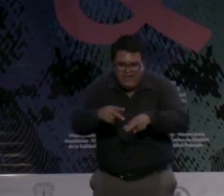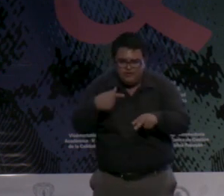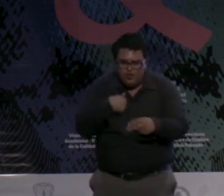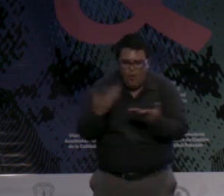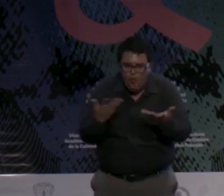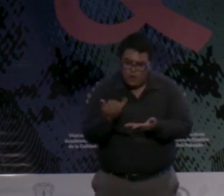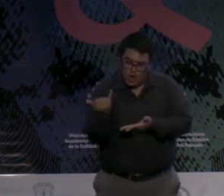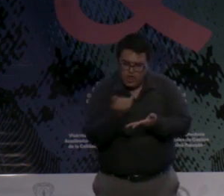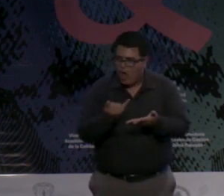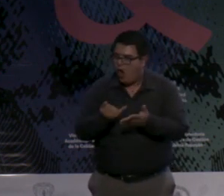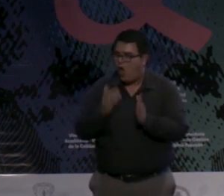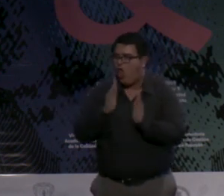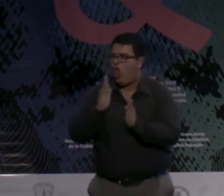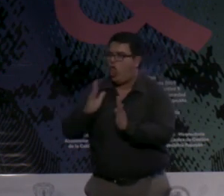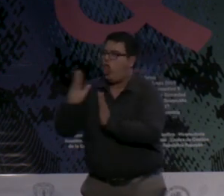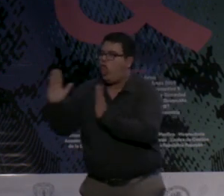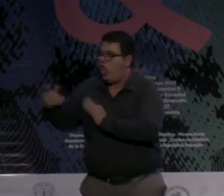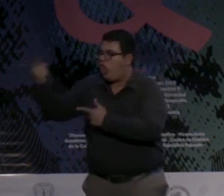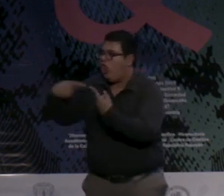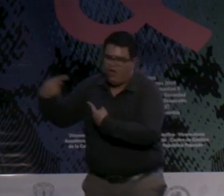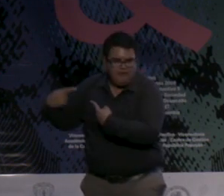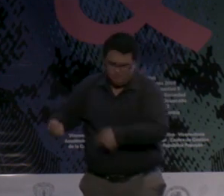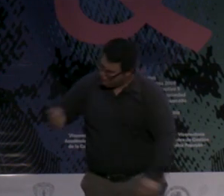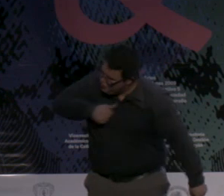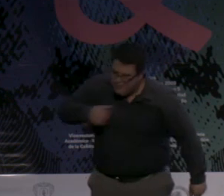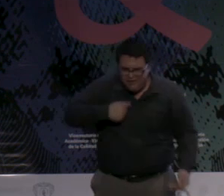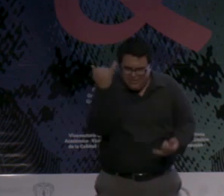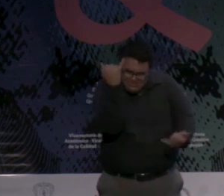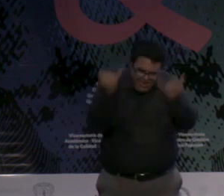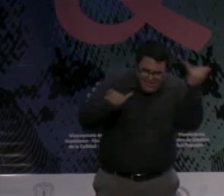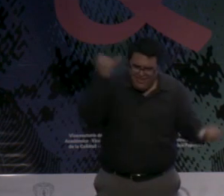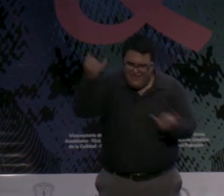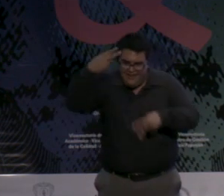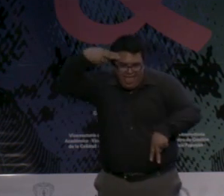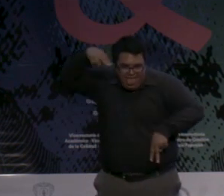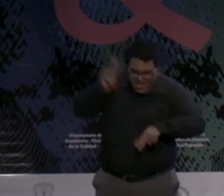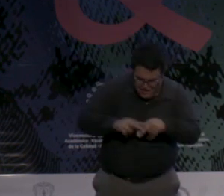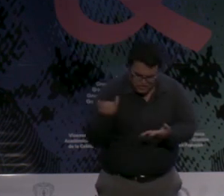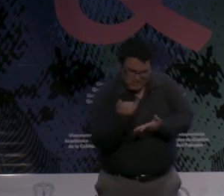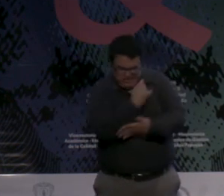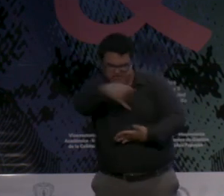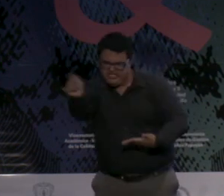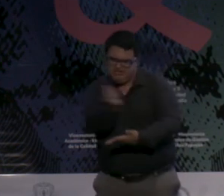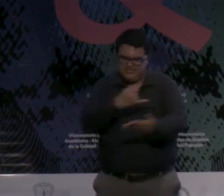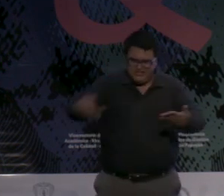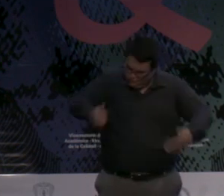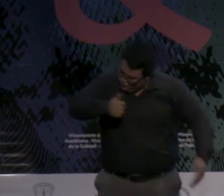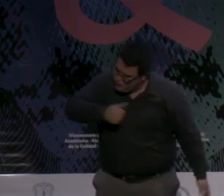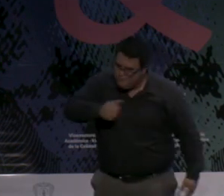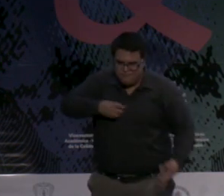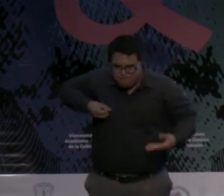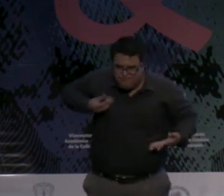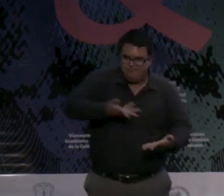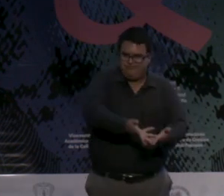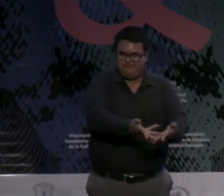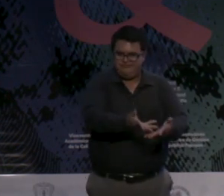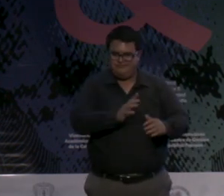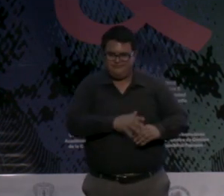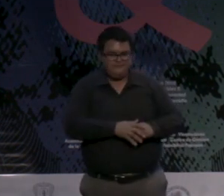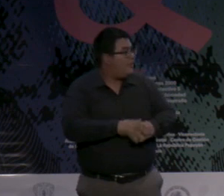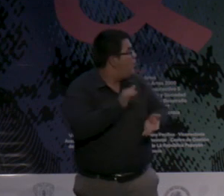voy por un camino sin técnicas, sin protocolos, sin procedimientos y los voy descubriendo por el camino.